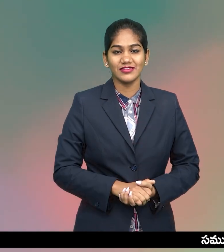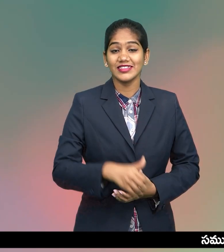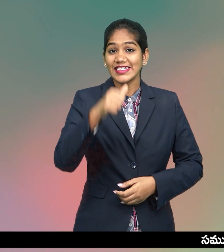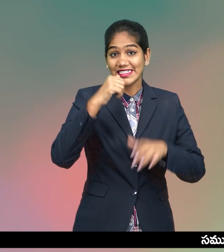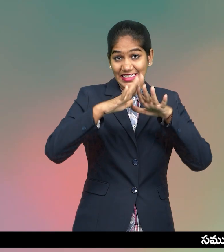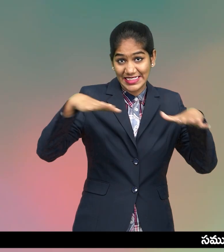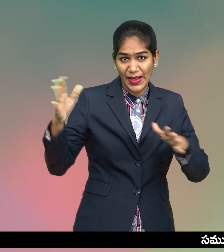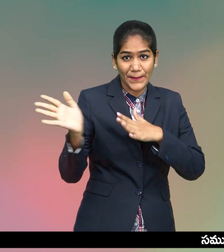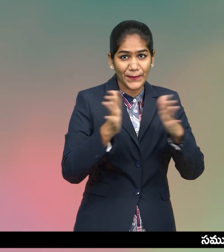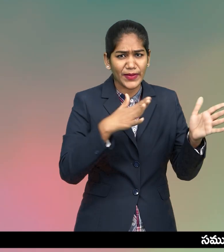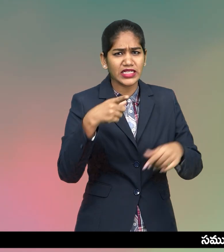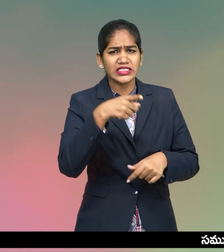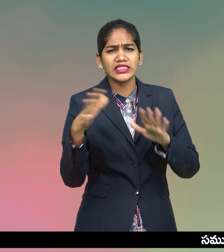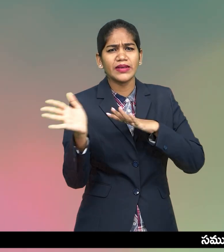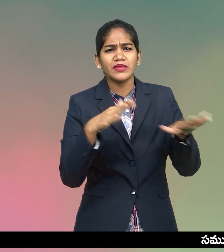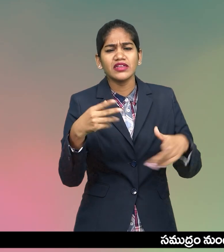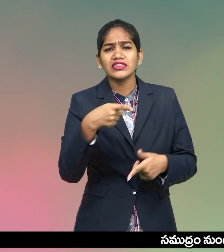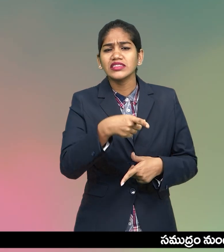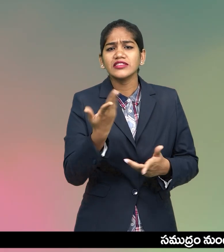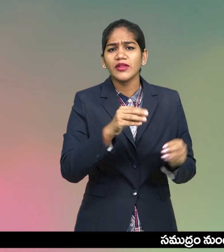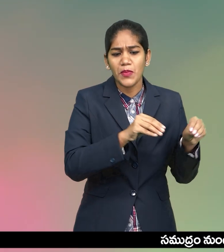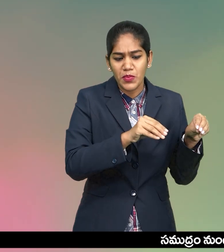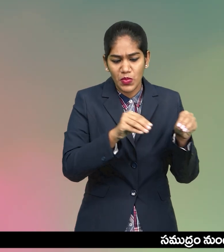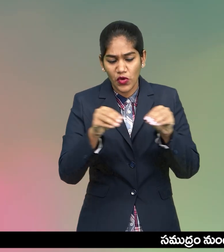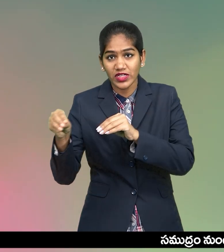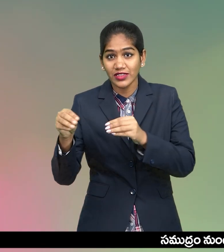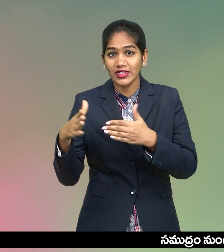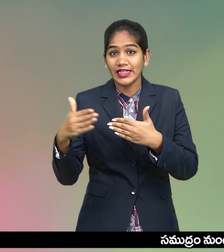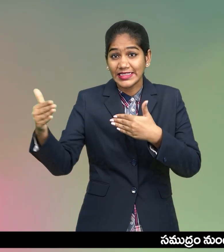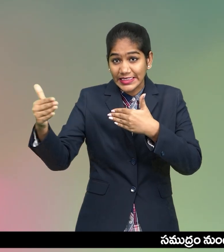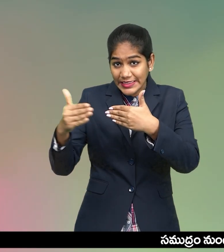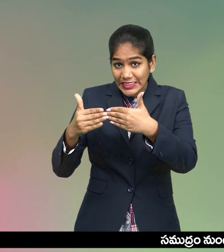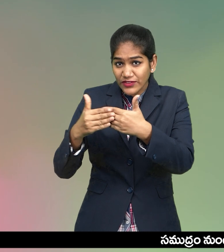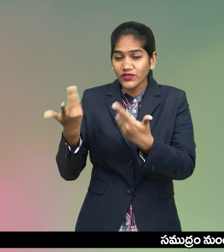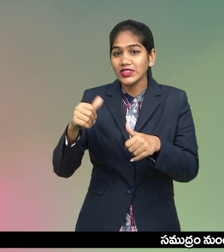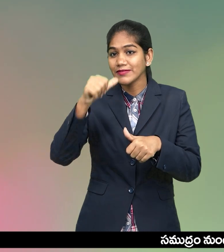సముద్రపు గాలి ఒక గాలి సముద్రం నుండి భూమి వైపు కదులుతుంది.